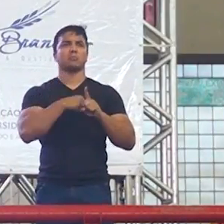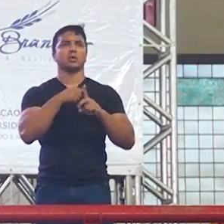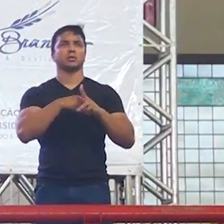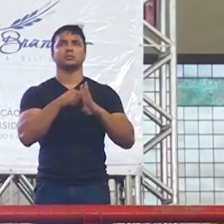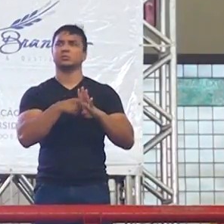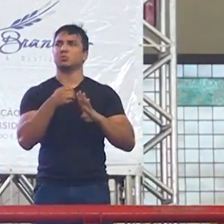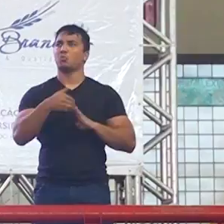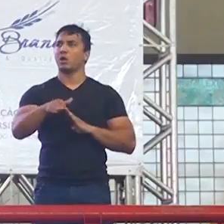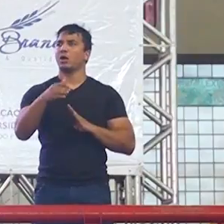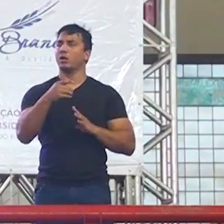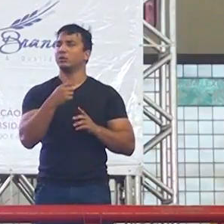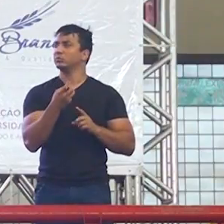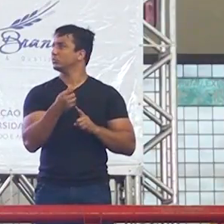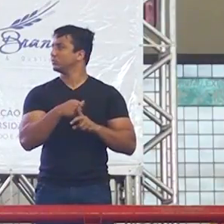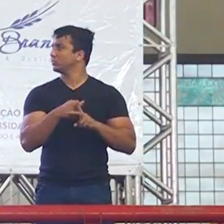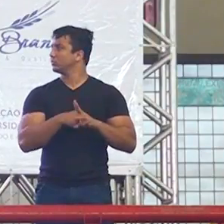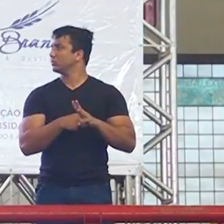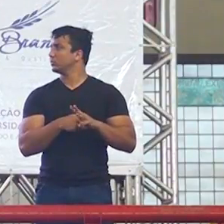meses, e você...